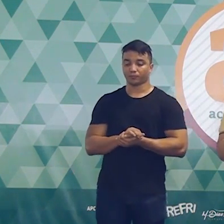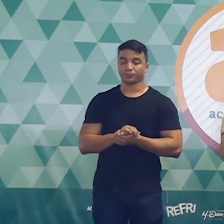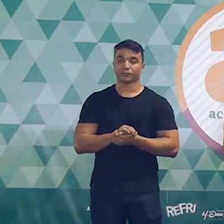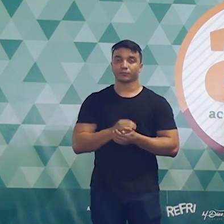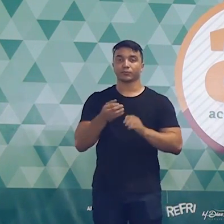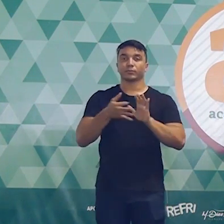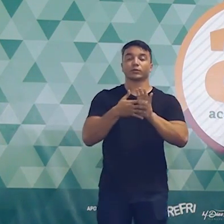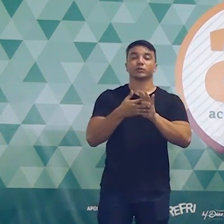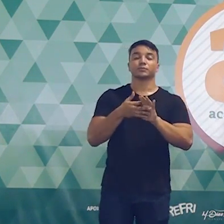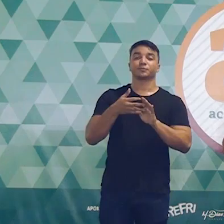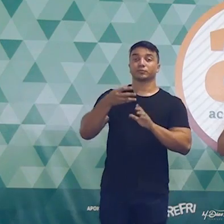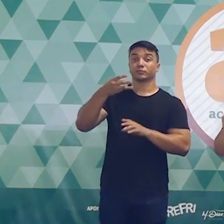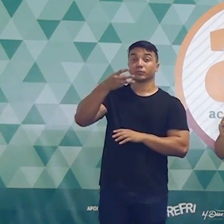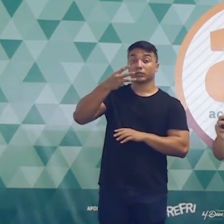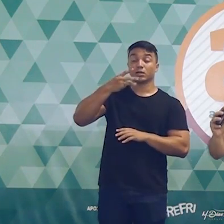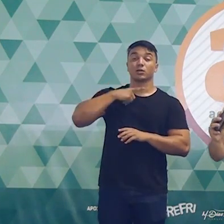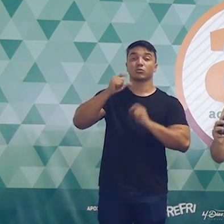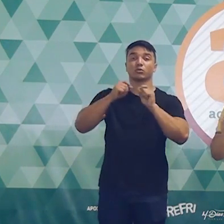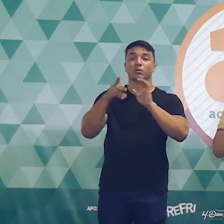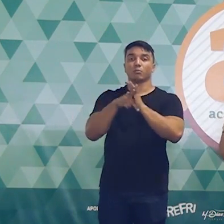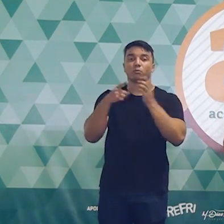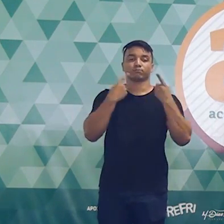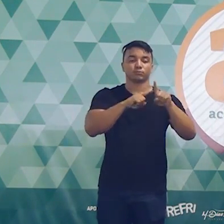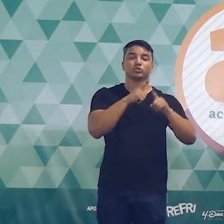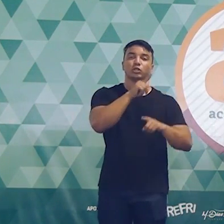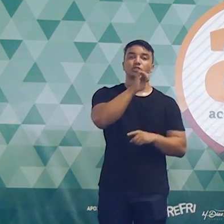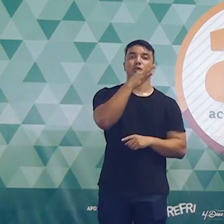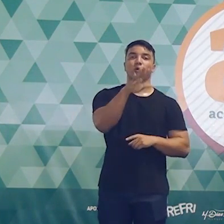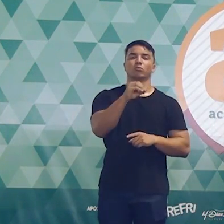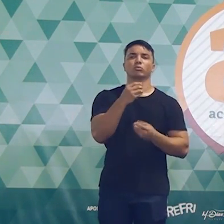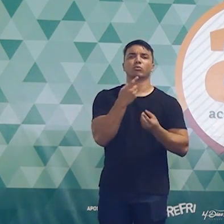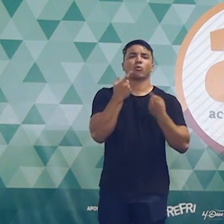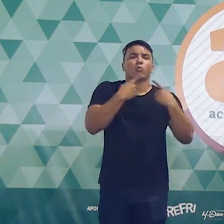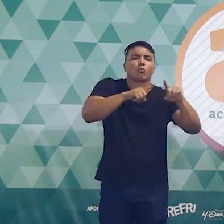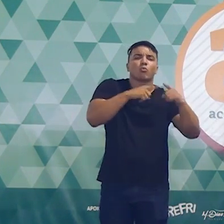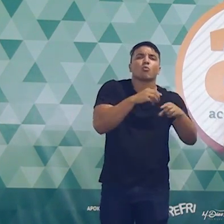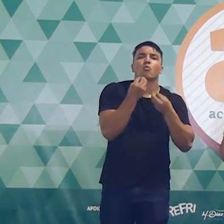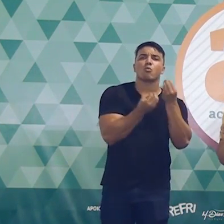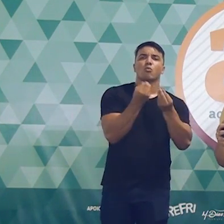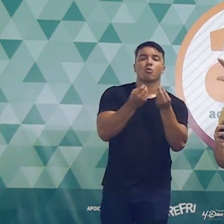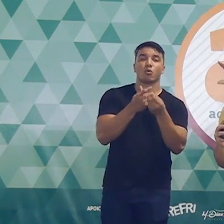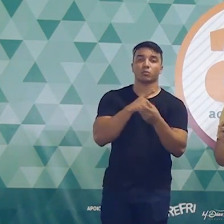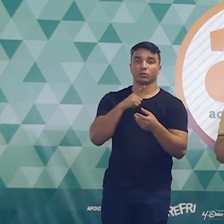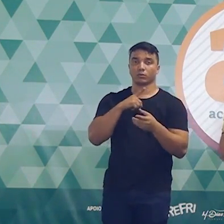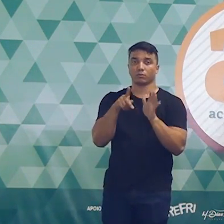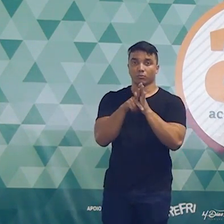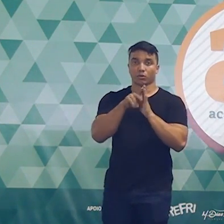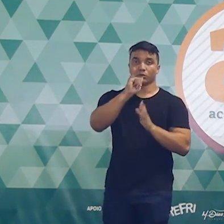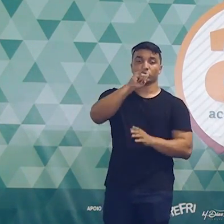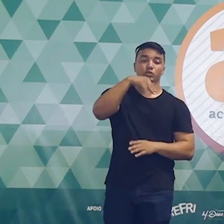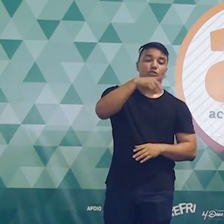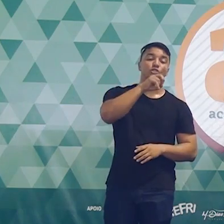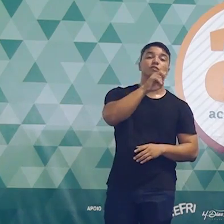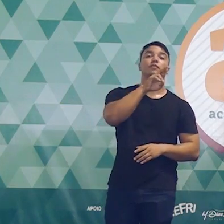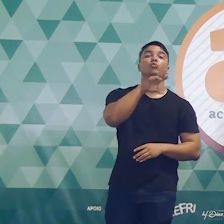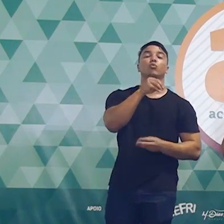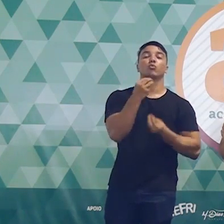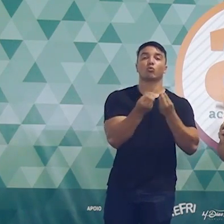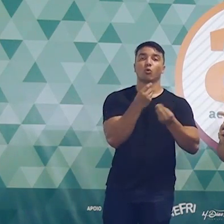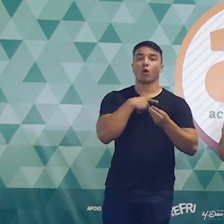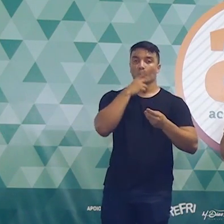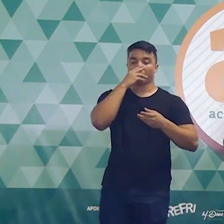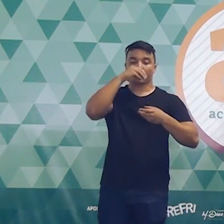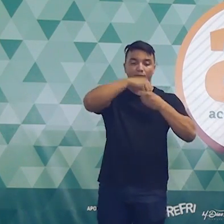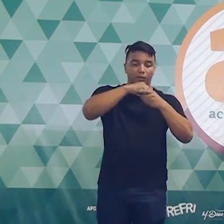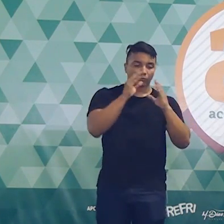Terceiro parágrafo, desenvolvimento 2, critica a ação de gestões. Mas critica como, Diego? Na parte dos indivíduos, nós vamos dizer lá,